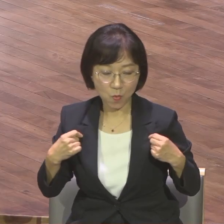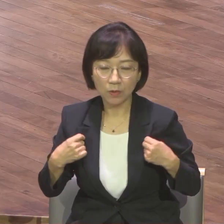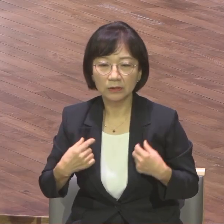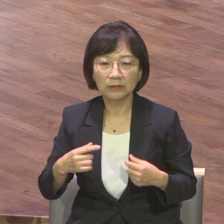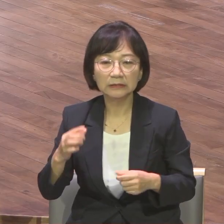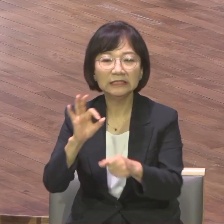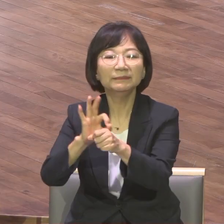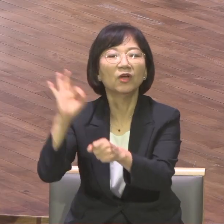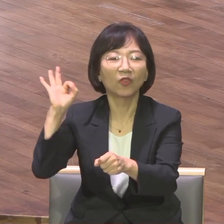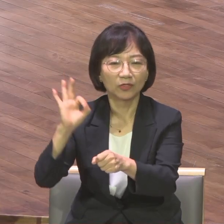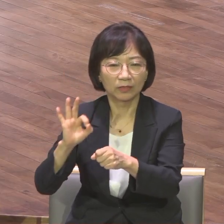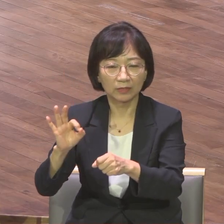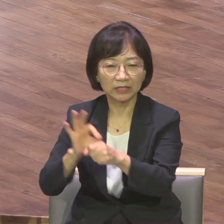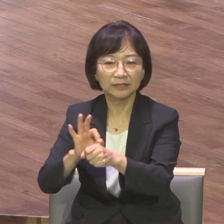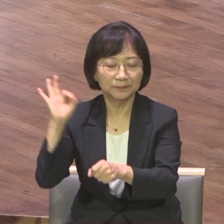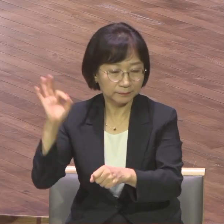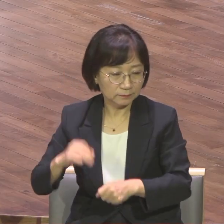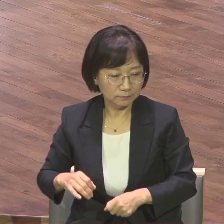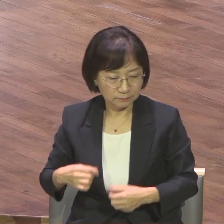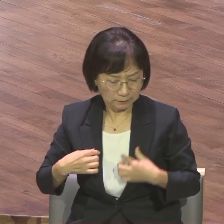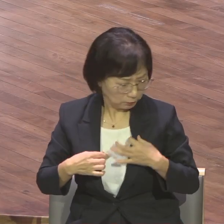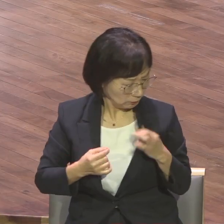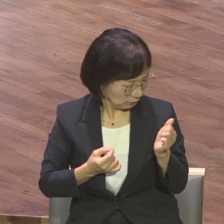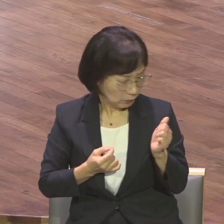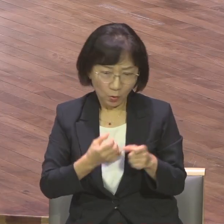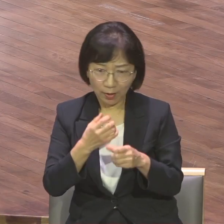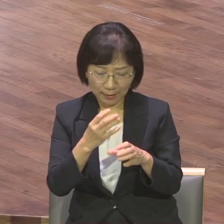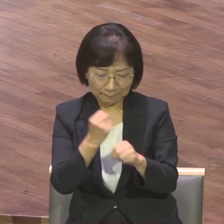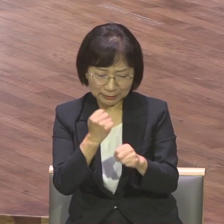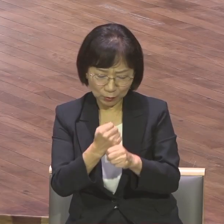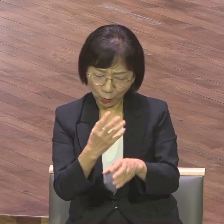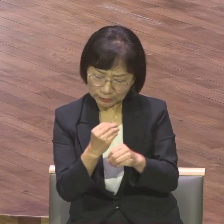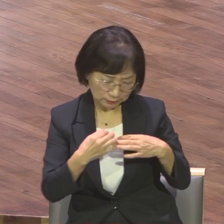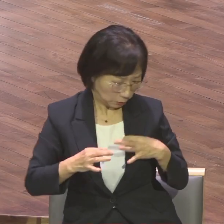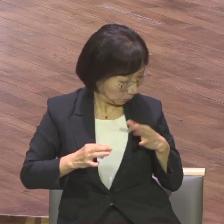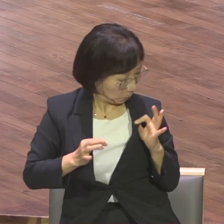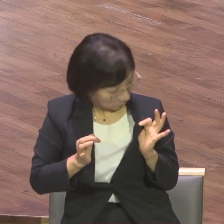이거 몇 년도 거지 아세요? 정확하게 잘 모르겠는데.